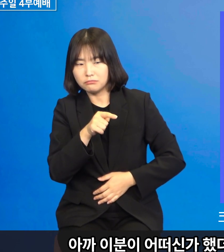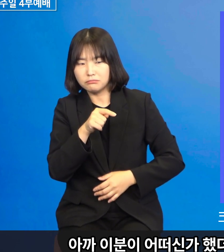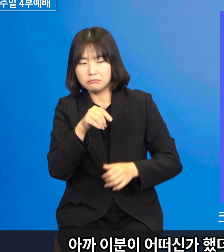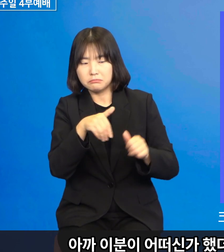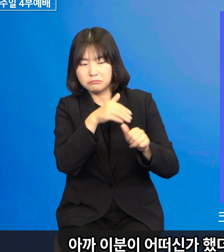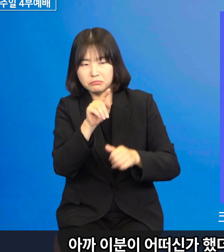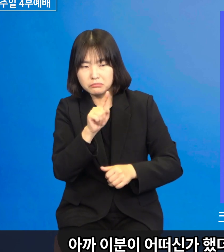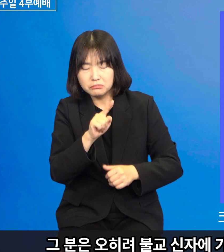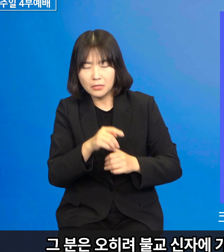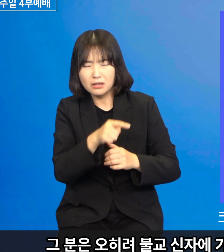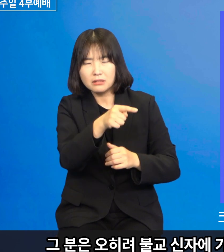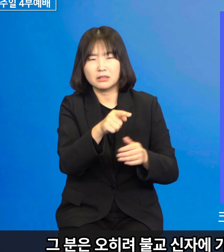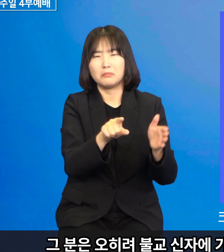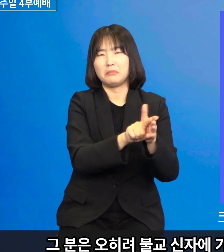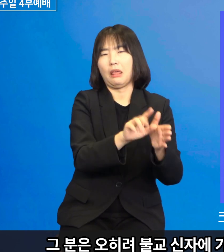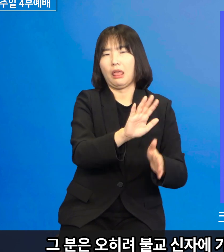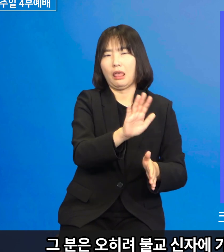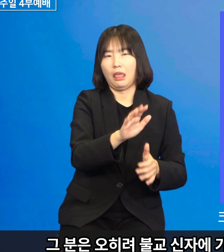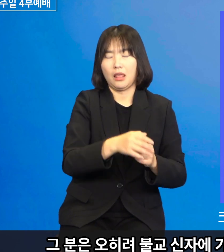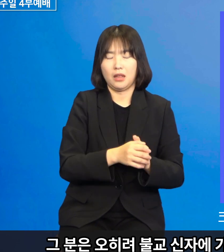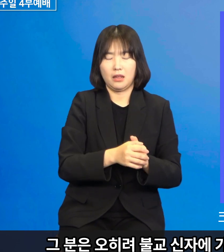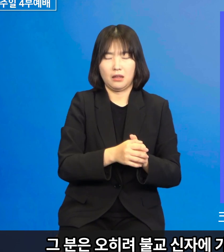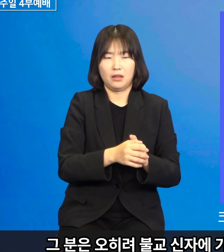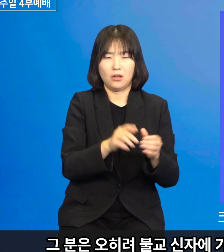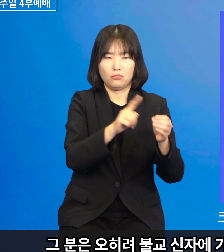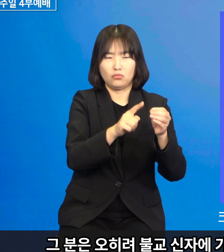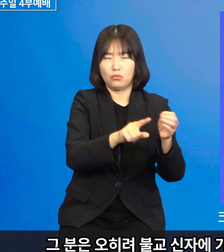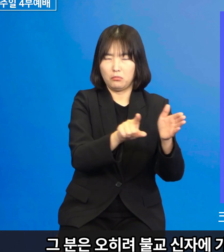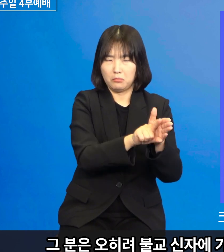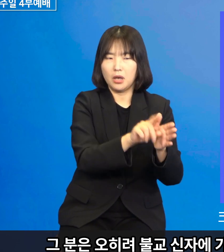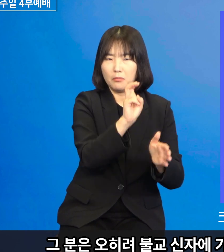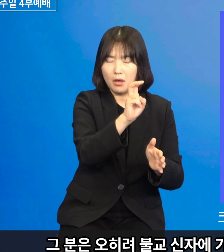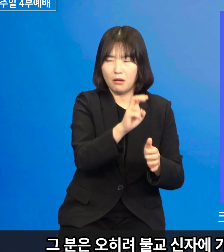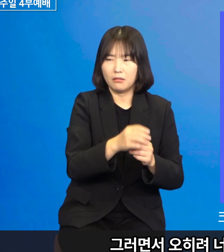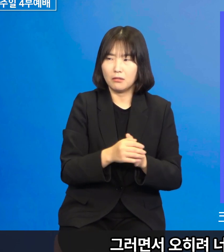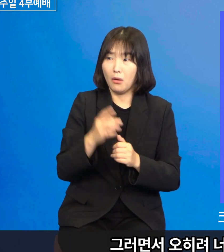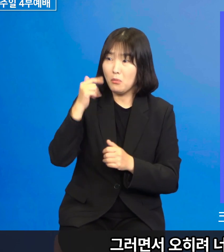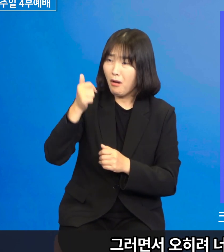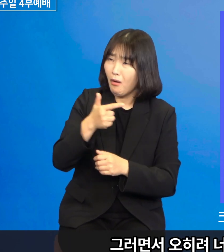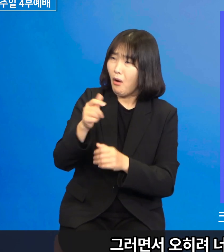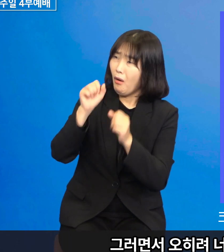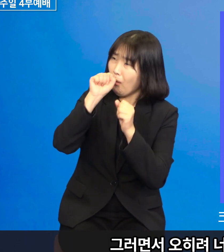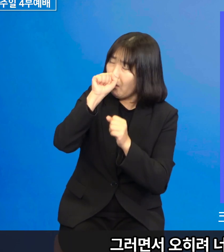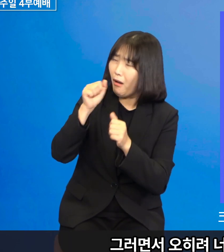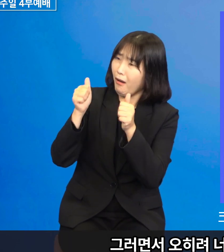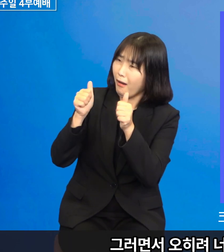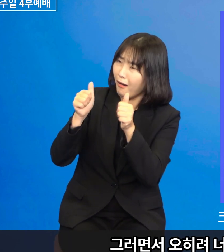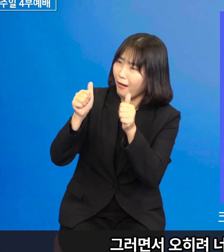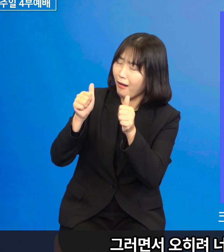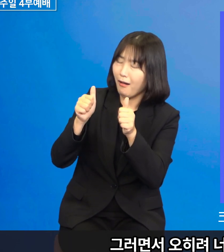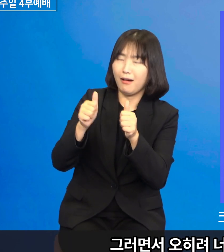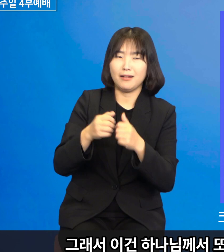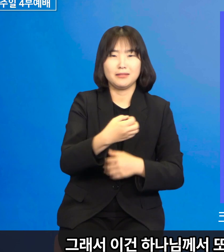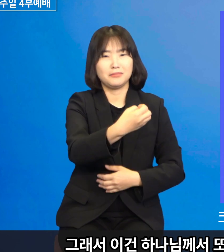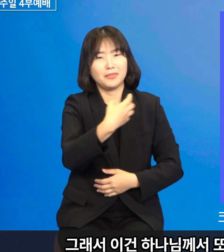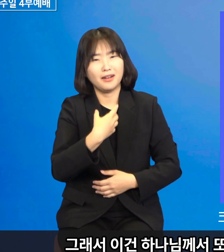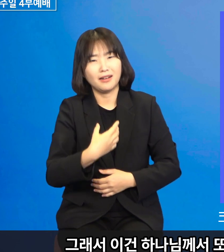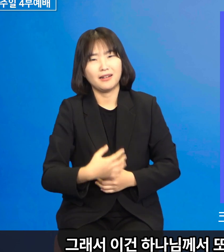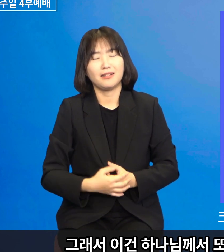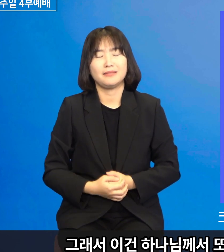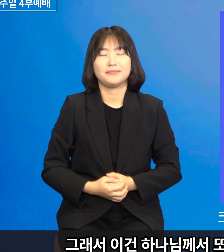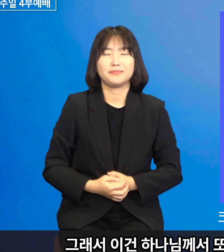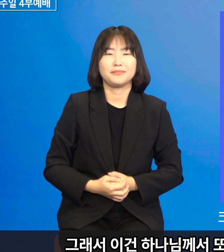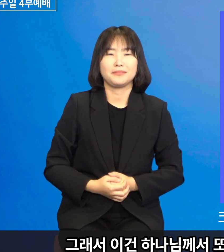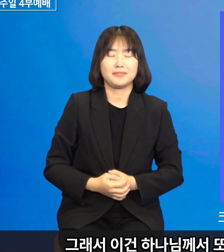그분은 안 믿는 분이에요. 그분은 오히려 불교 신자에 가까우신데 목사님 너무 좋았어요 그러면서 오히려 너무 좋아하시는 겁니다. 그래서